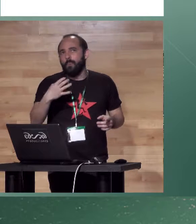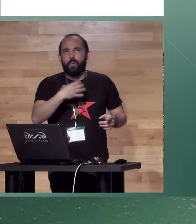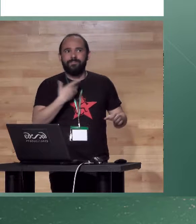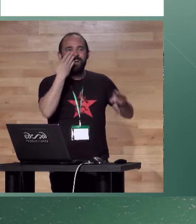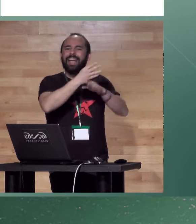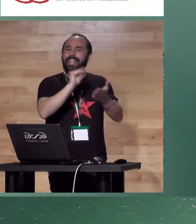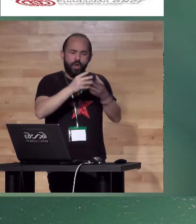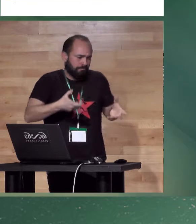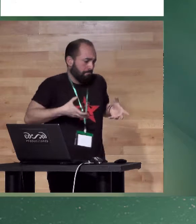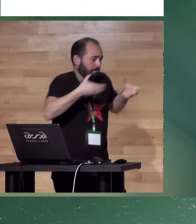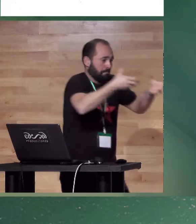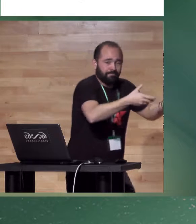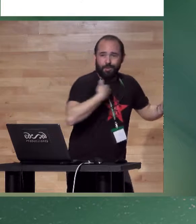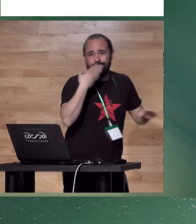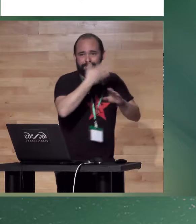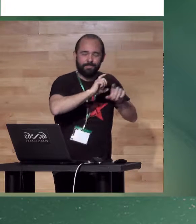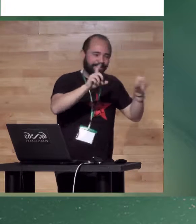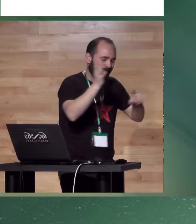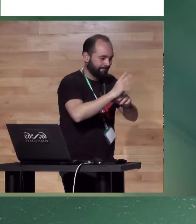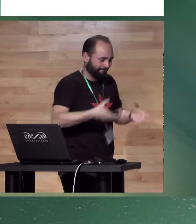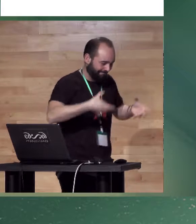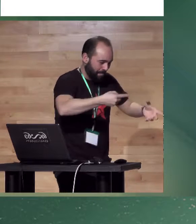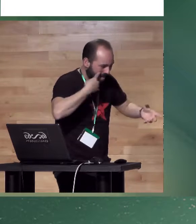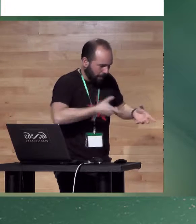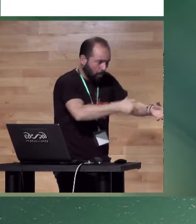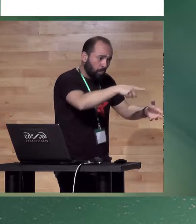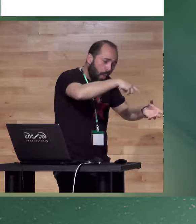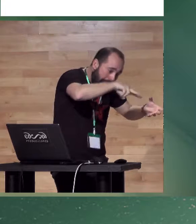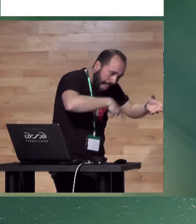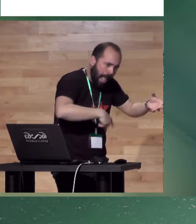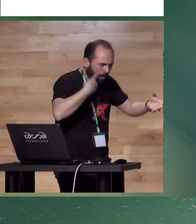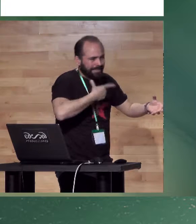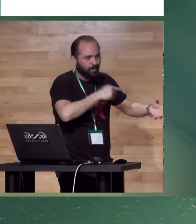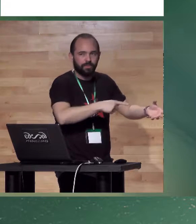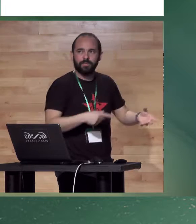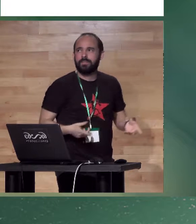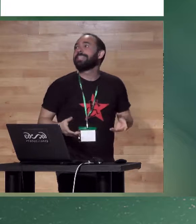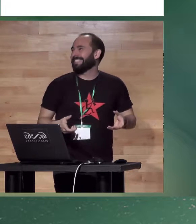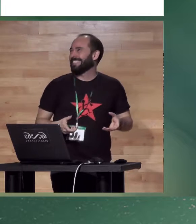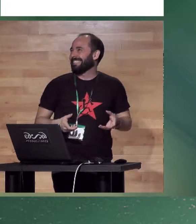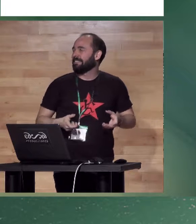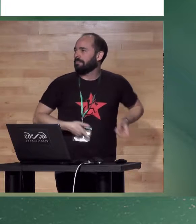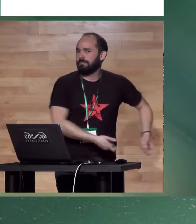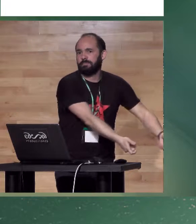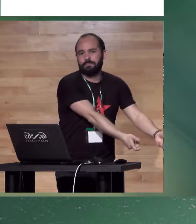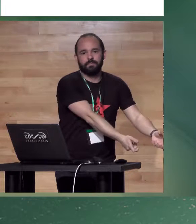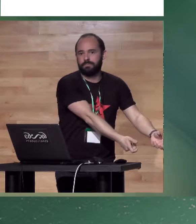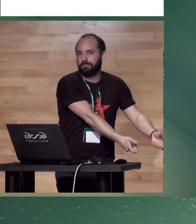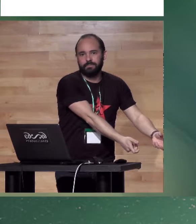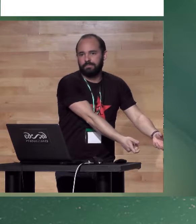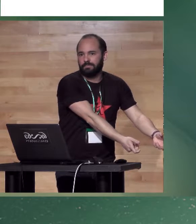Por ejemplo, una película no se puede ir... La gente no puedes ir con el guión completo y que la gente lo lea entero a ver si os gusta.